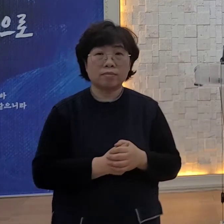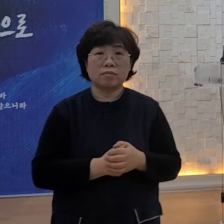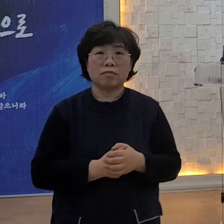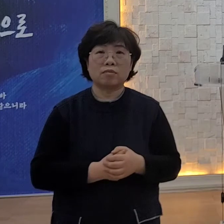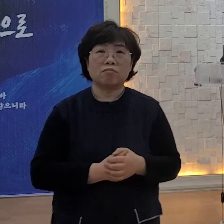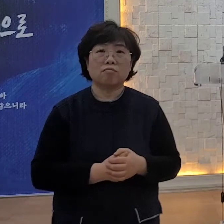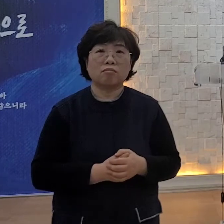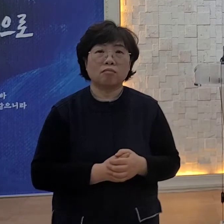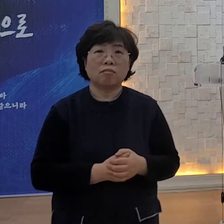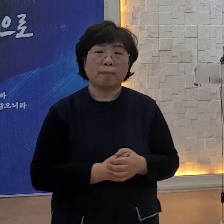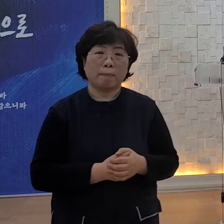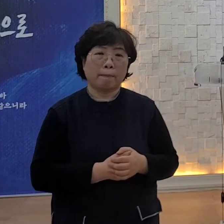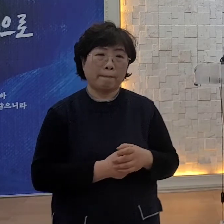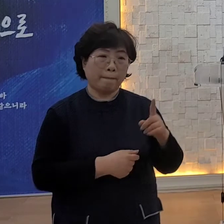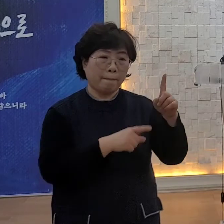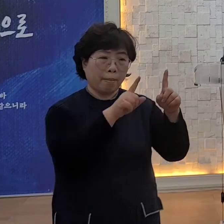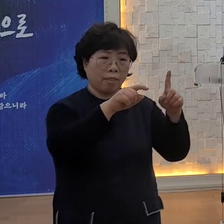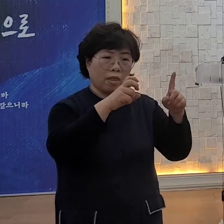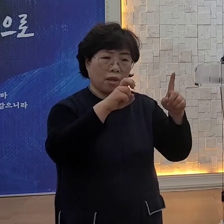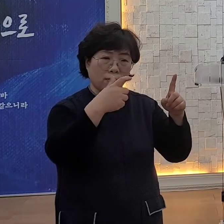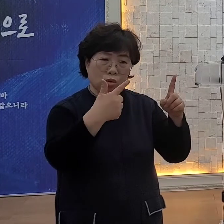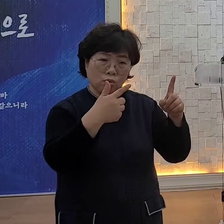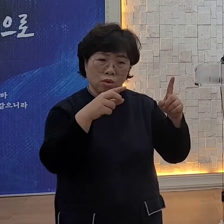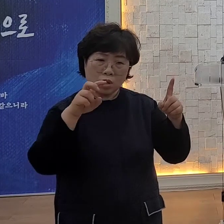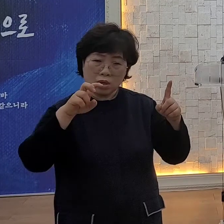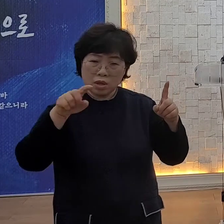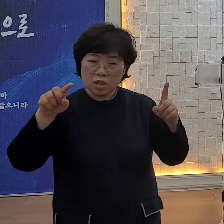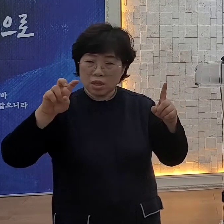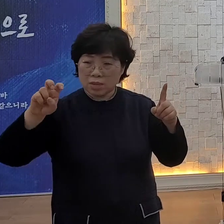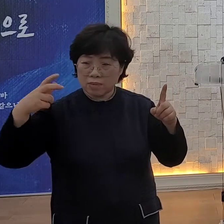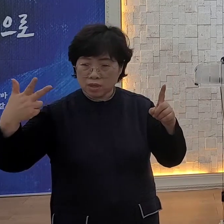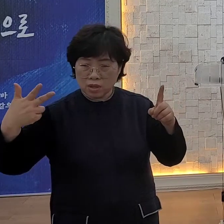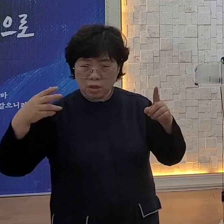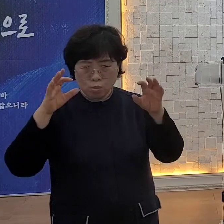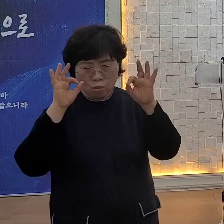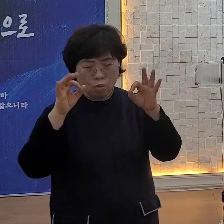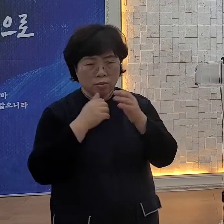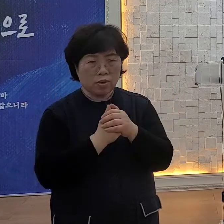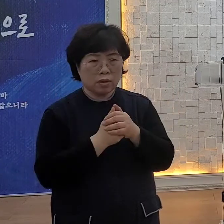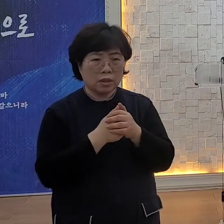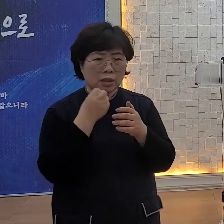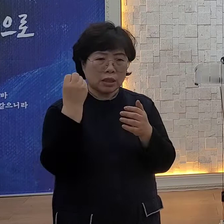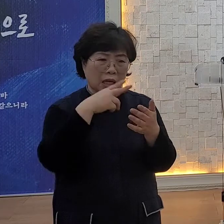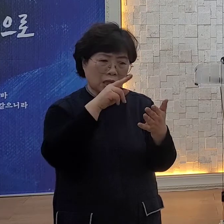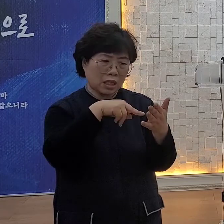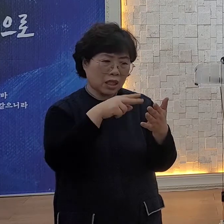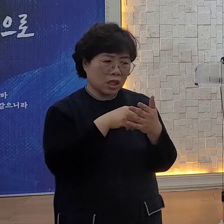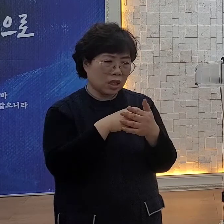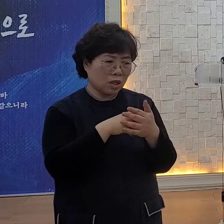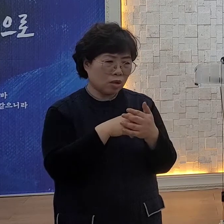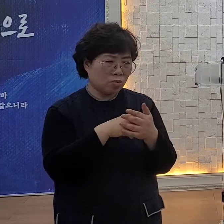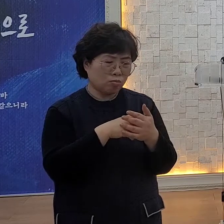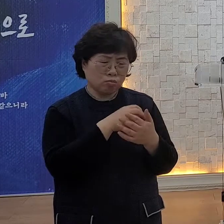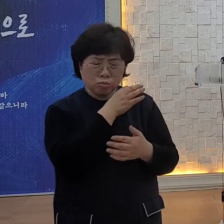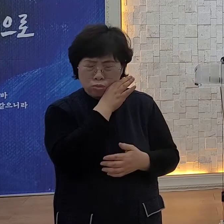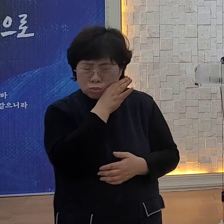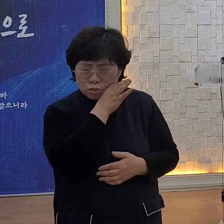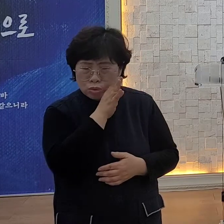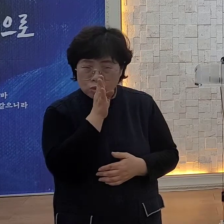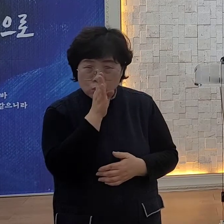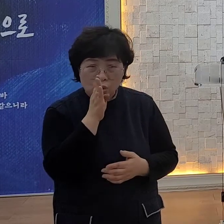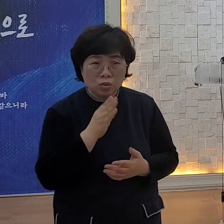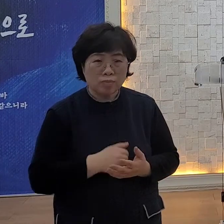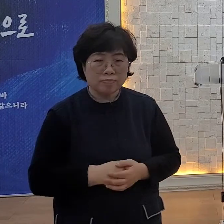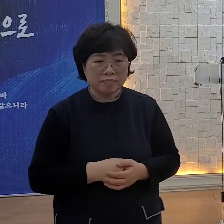정말 너무 이 입으로 제가 다시 리바이벌 하기가 민망할 정도로 정말